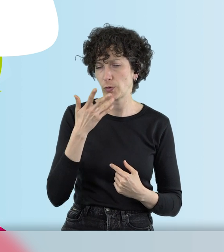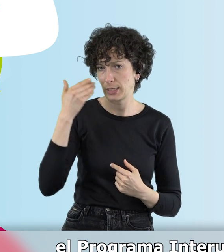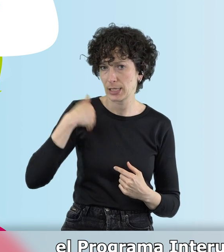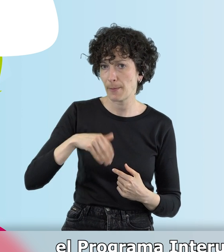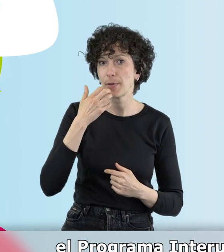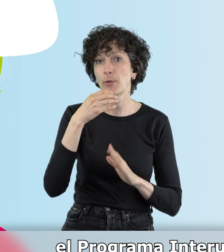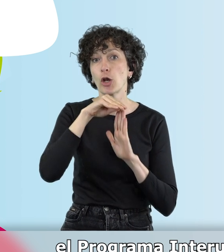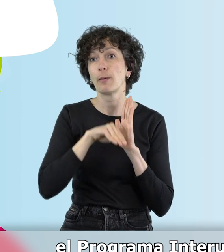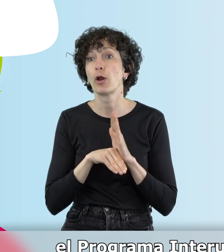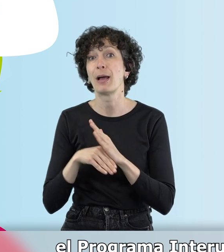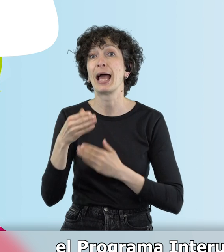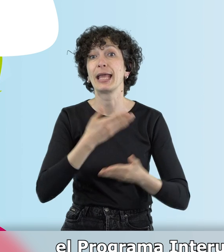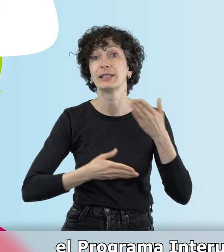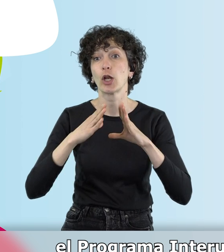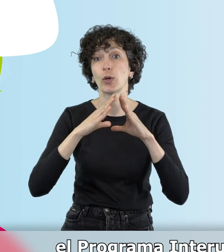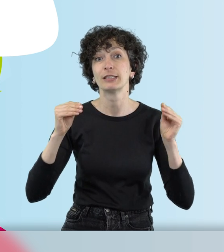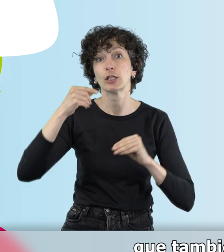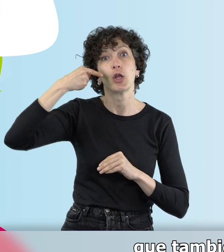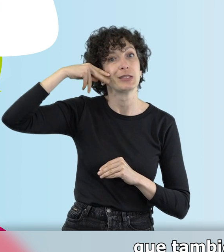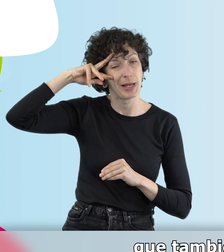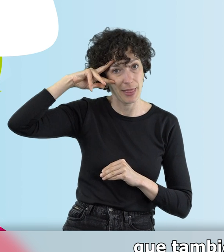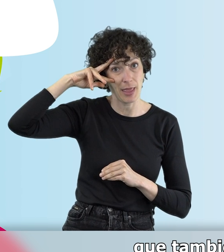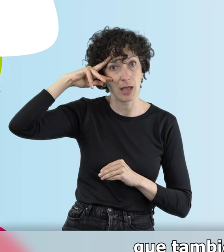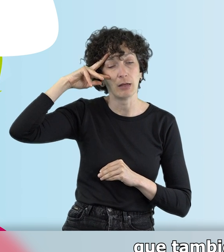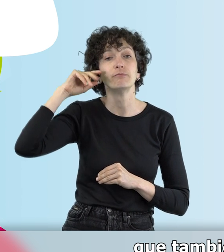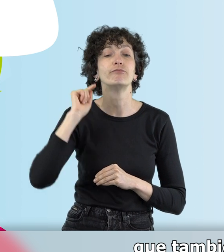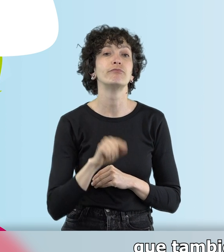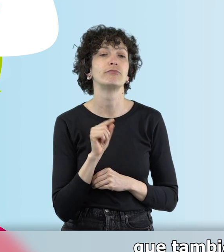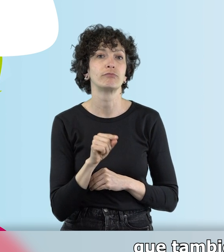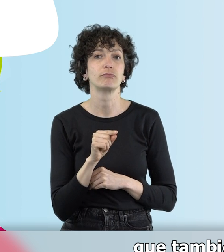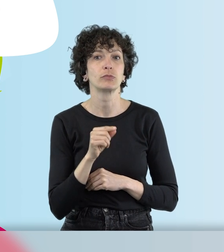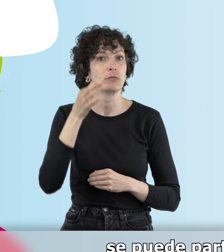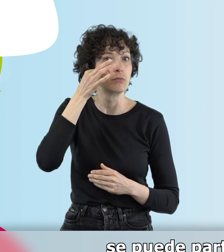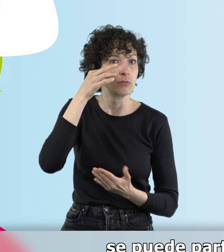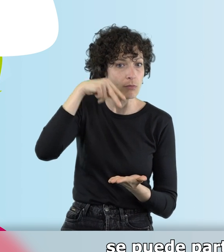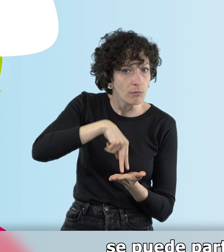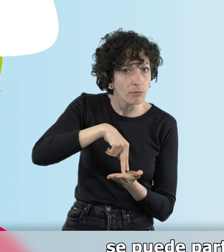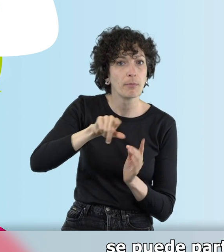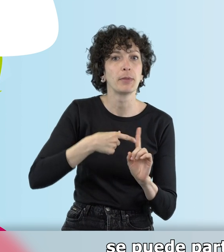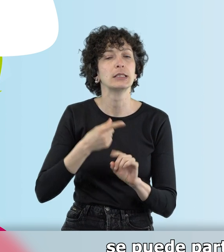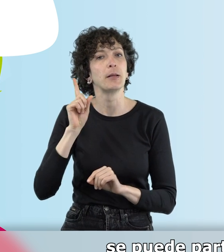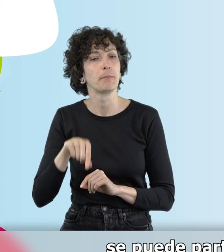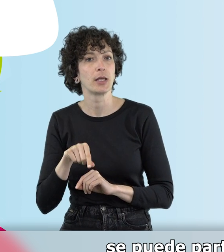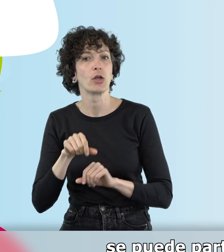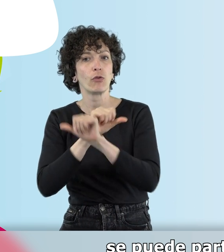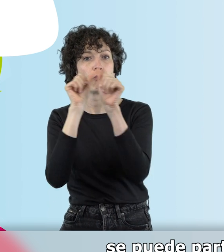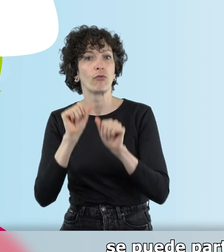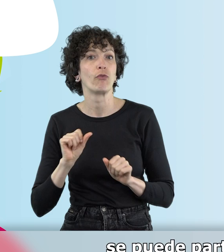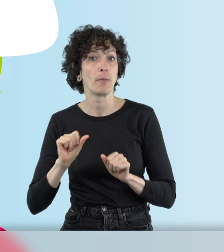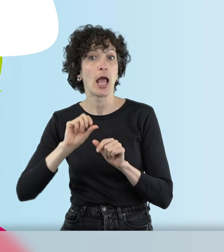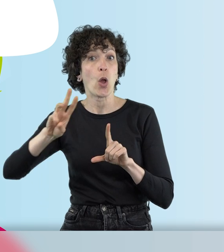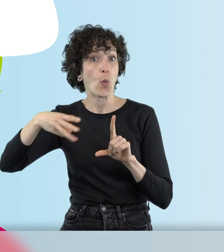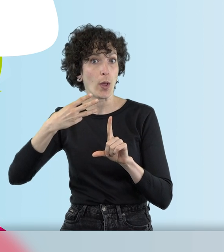conoces. Por ejemplo, el programa interuniversitario de la experiencia, que también, además de forma presencial, se puede participar en